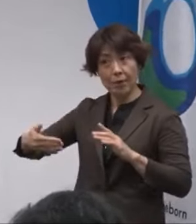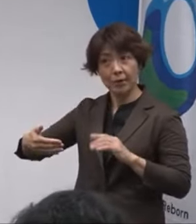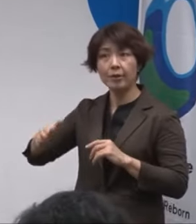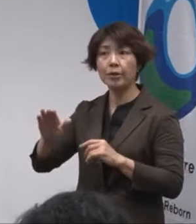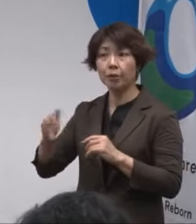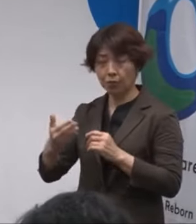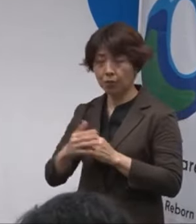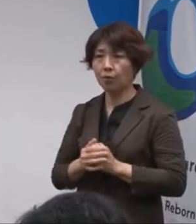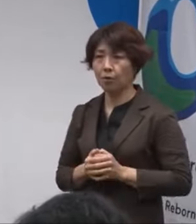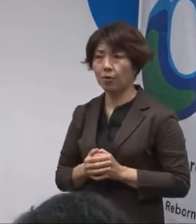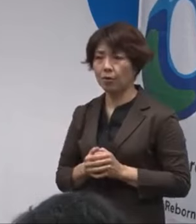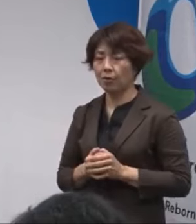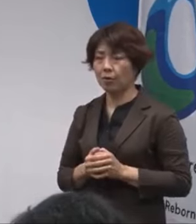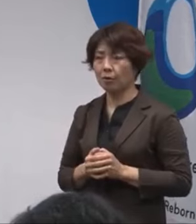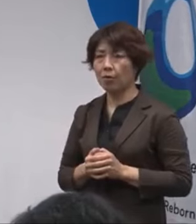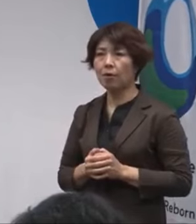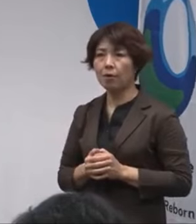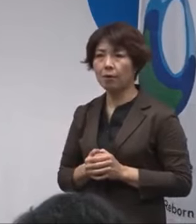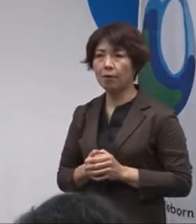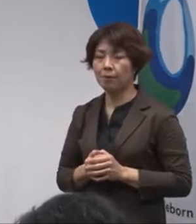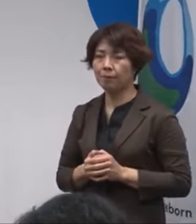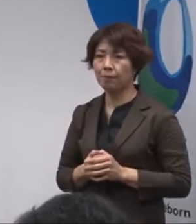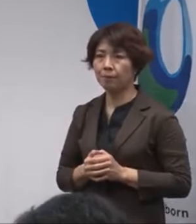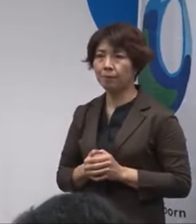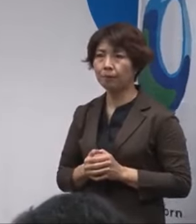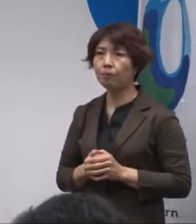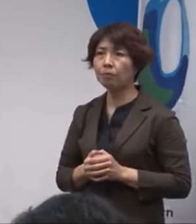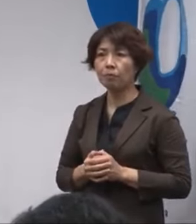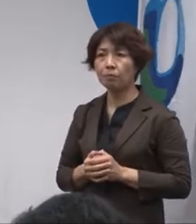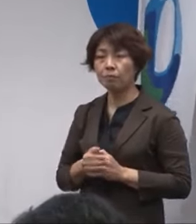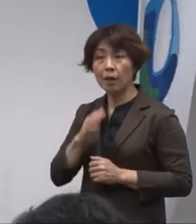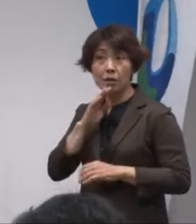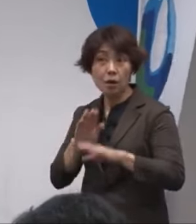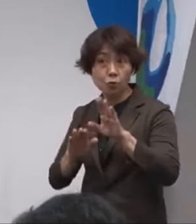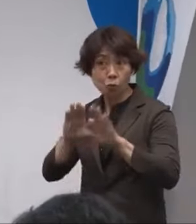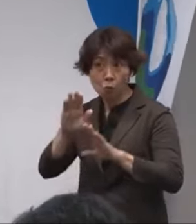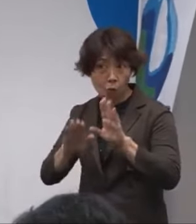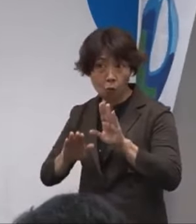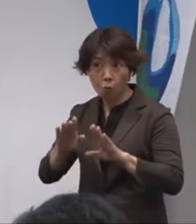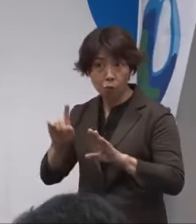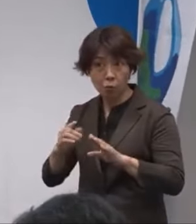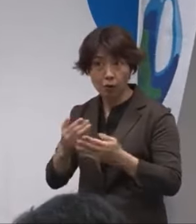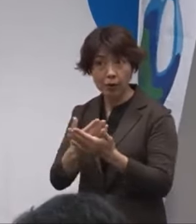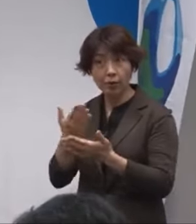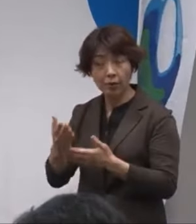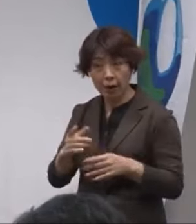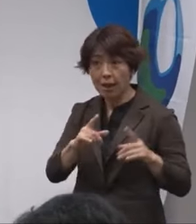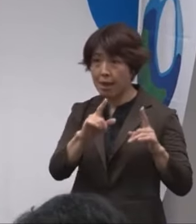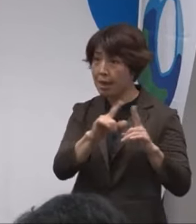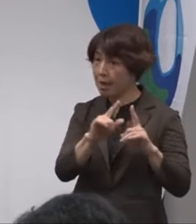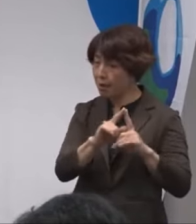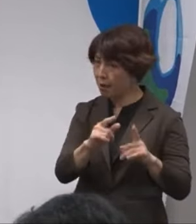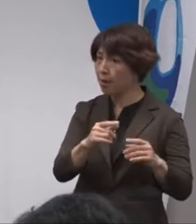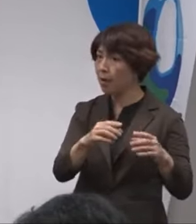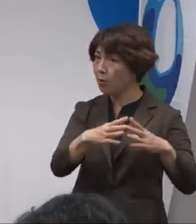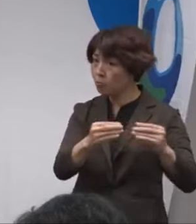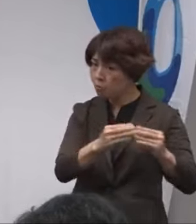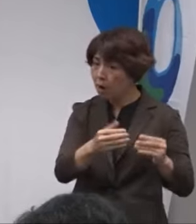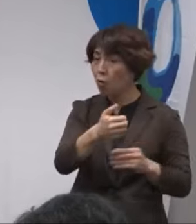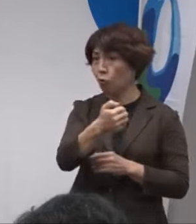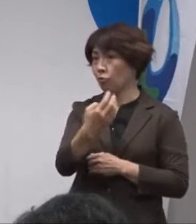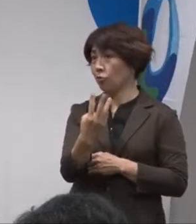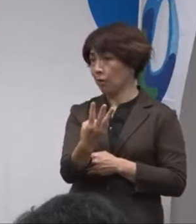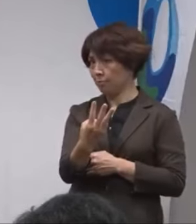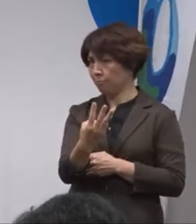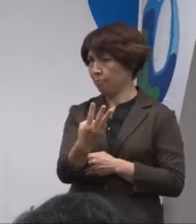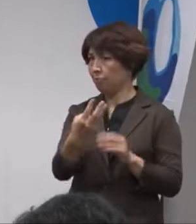りと総体として、今の現状がどうなっているのか、 A タイプで53カ国を希望しているけれども、